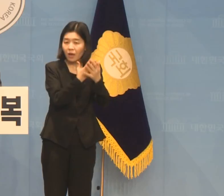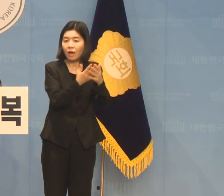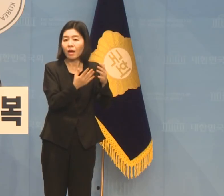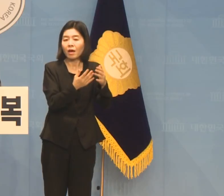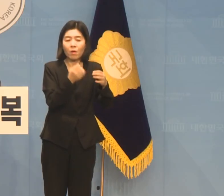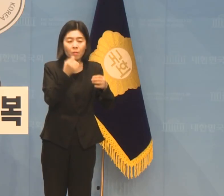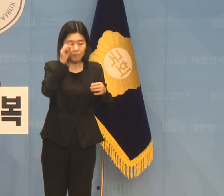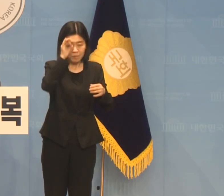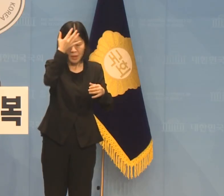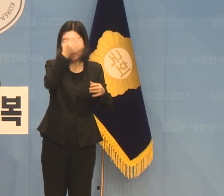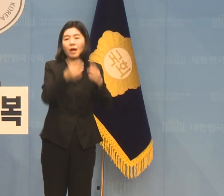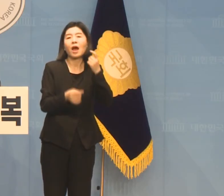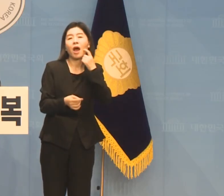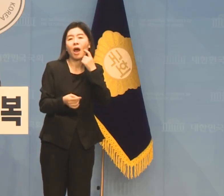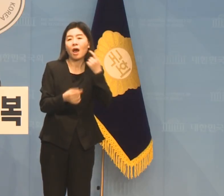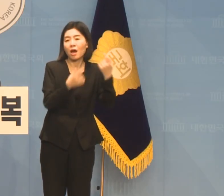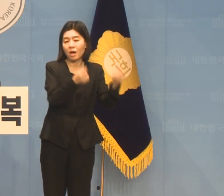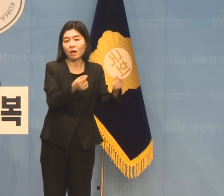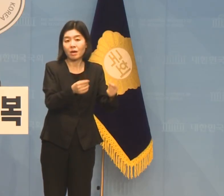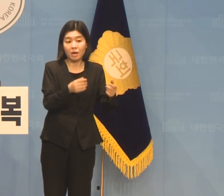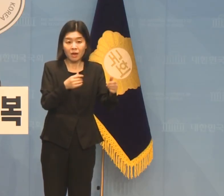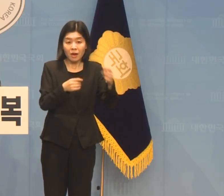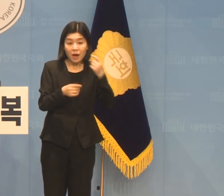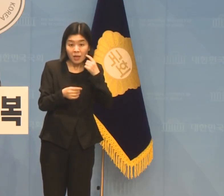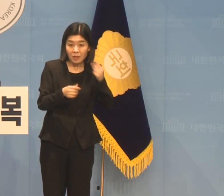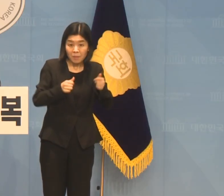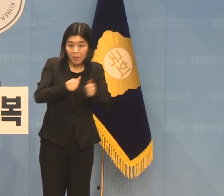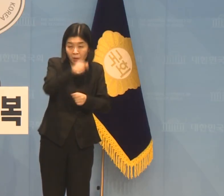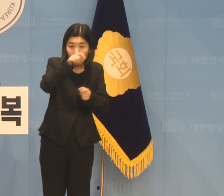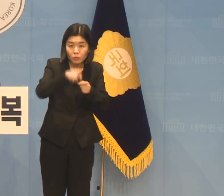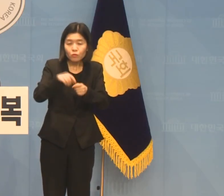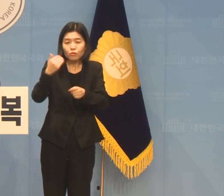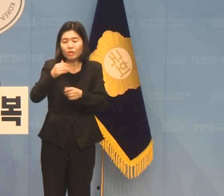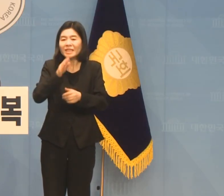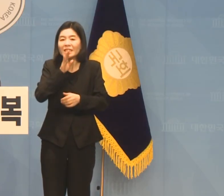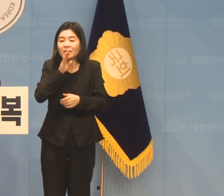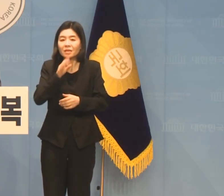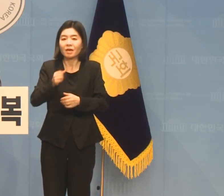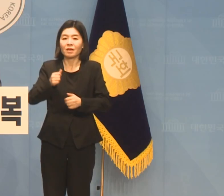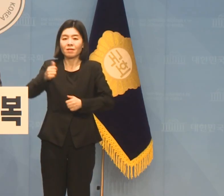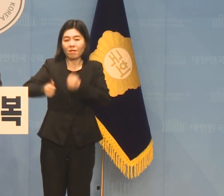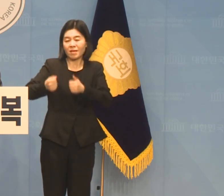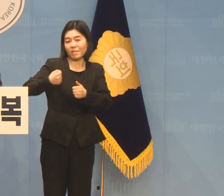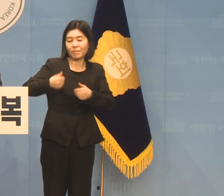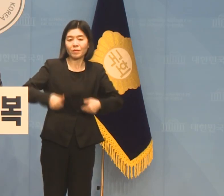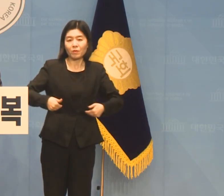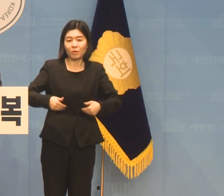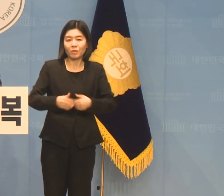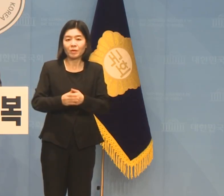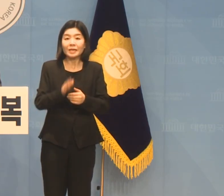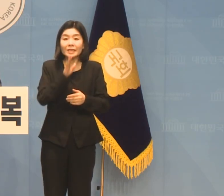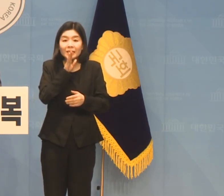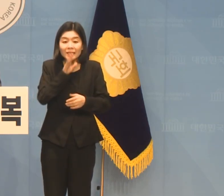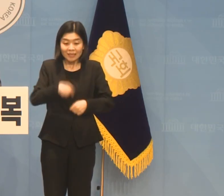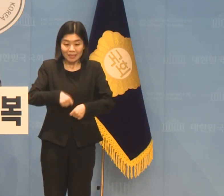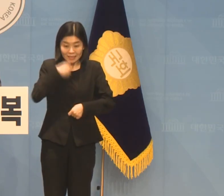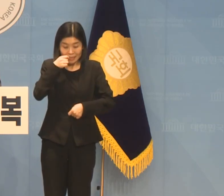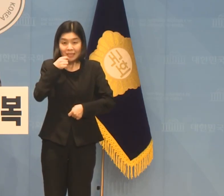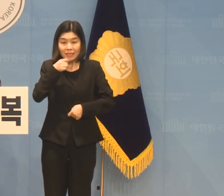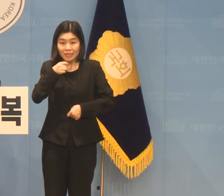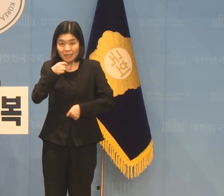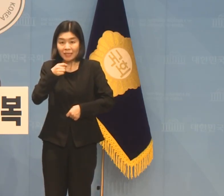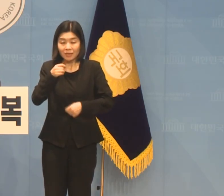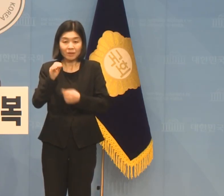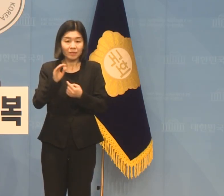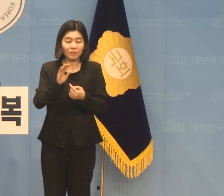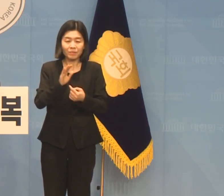것입니다. 가짜를 이기려면 진짜로 승부해야 합니다. 변장의 가면을 뚫을 진실의 창이 필요한 것이고